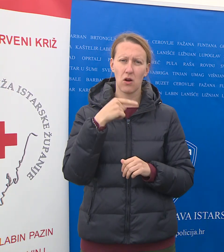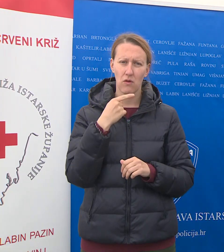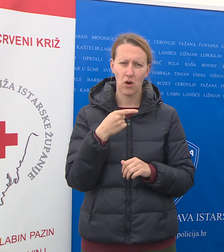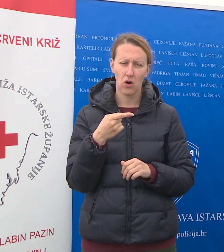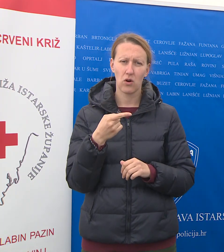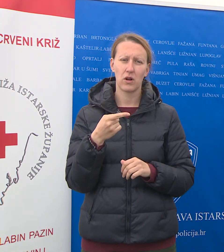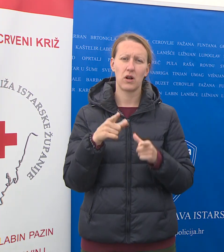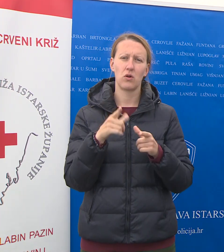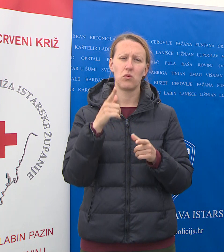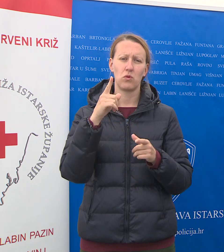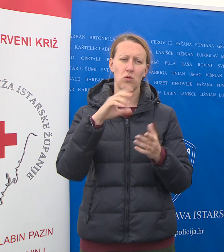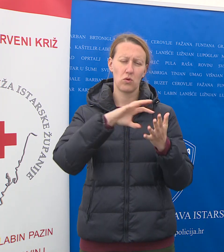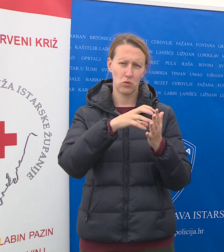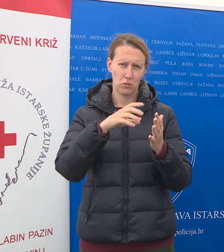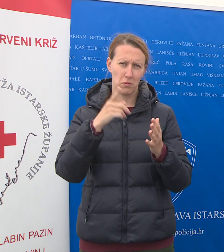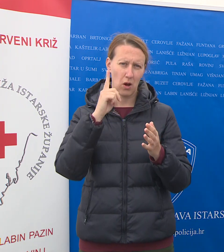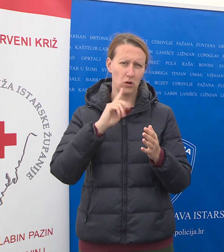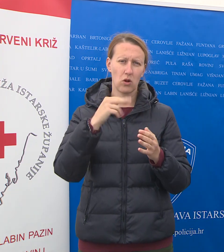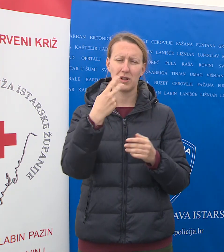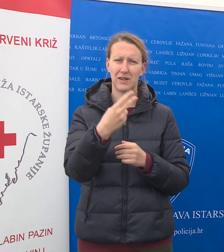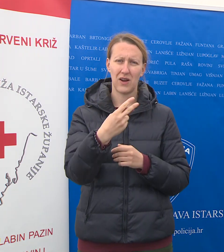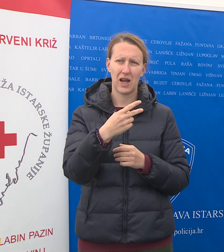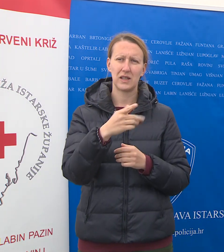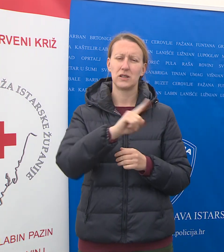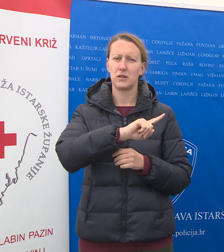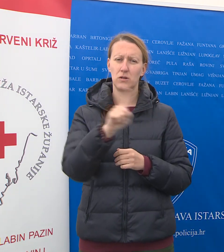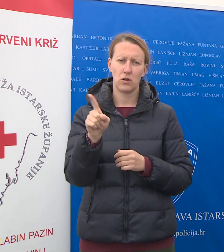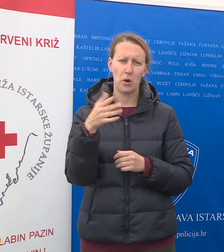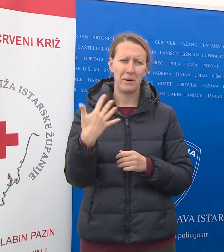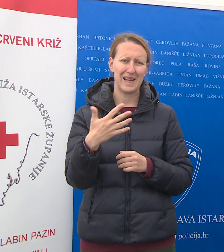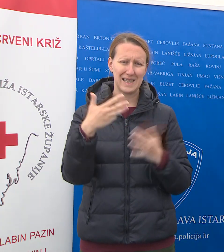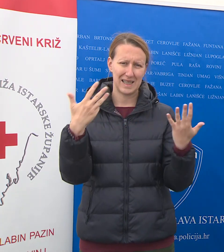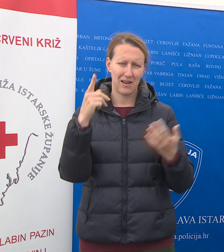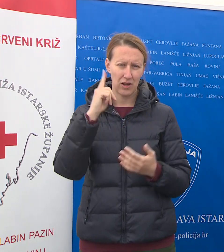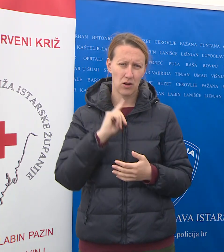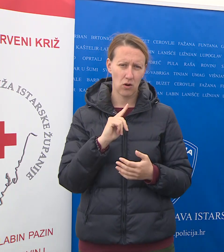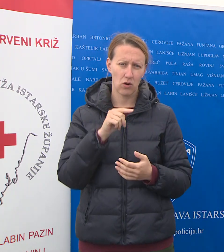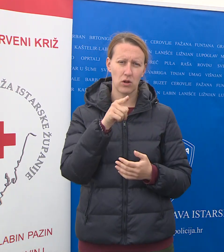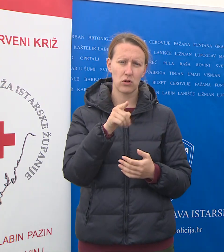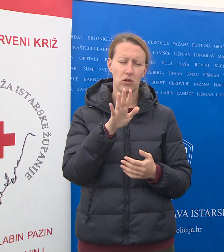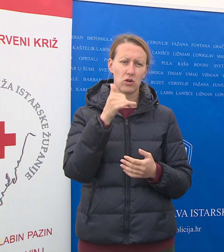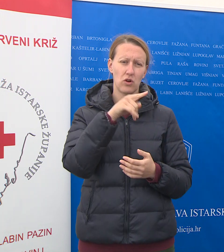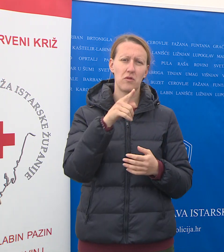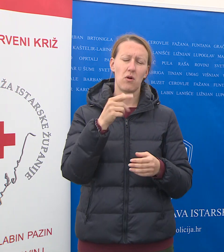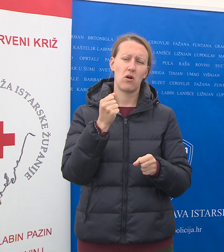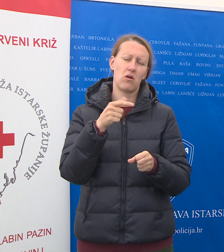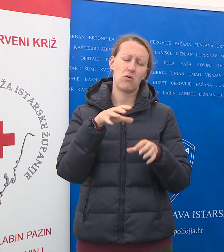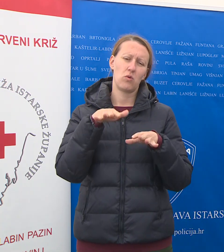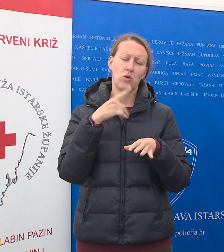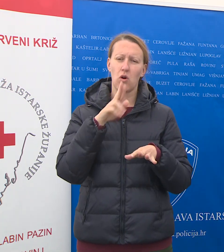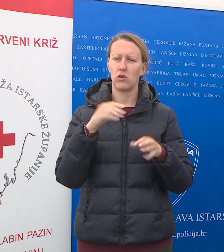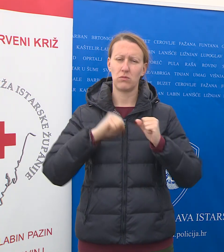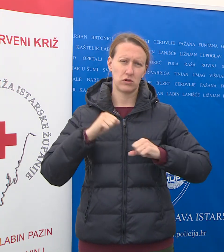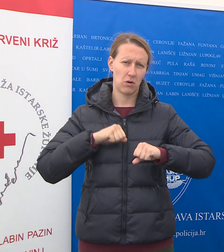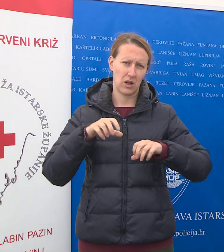govorili, u dobnim skupinama od 20 recimo do 59 godina, to je takozvano radno aktivno stanovništvo,